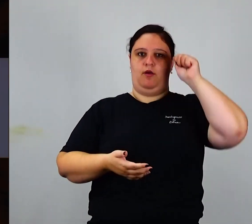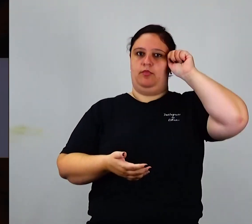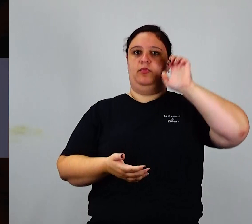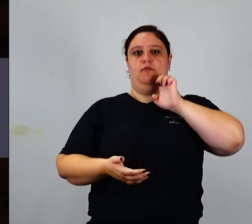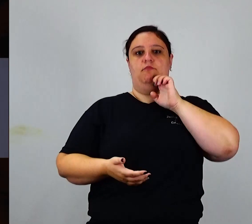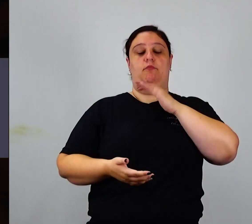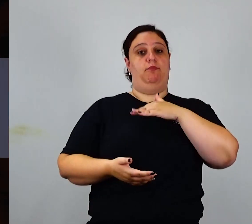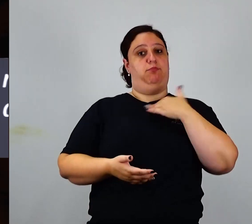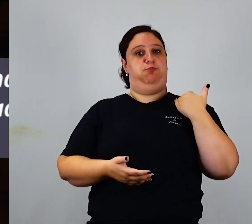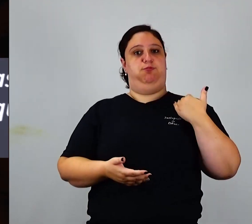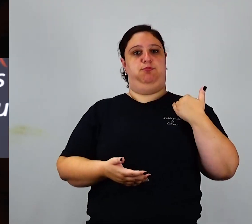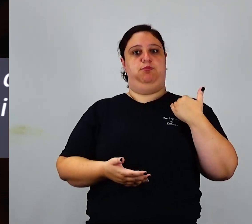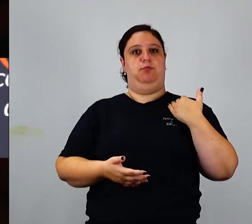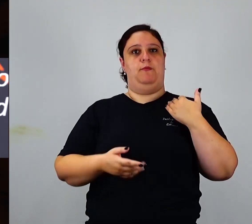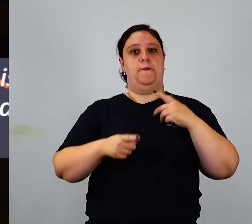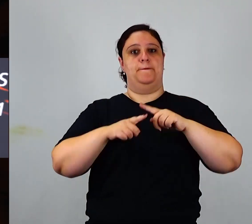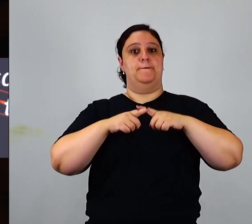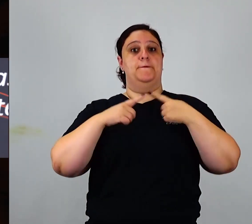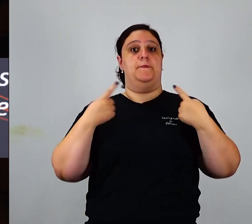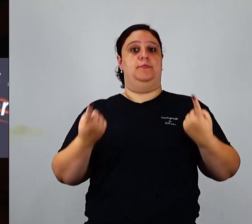Mas